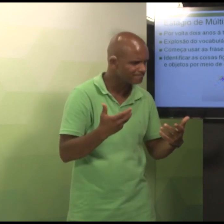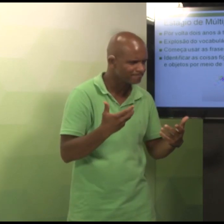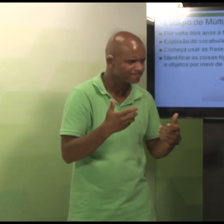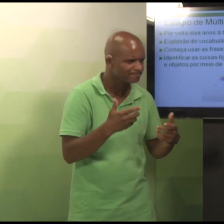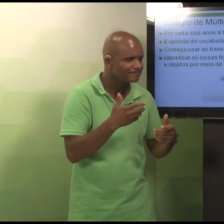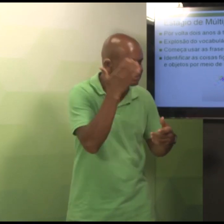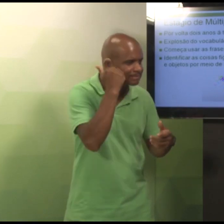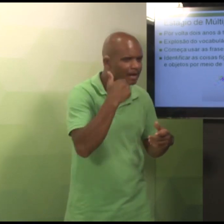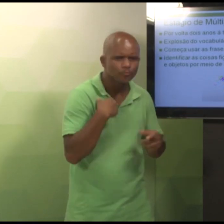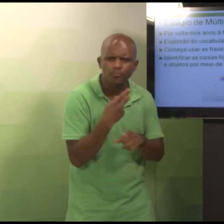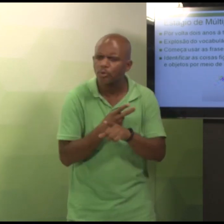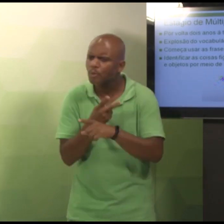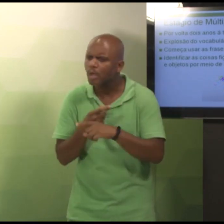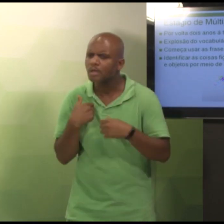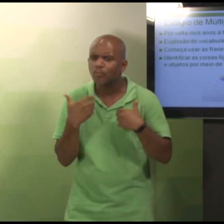a objetos.